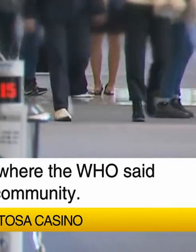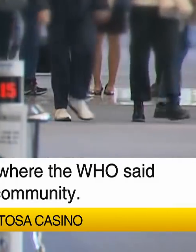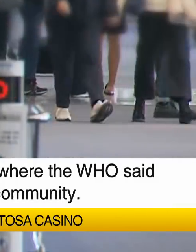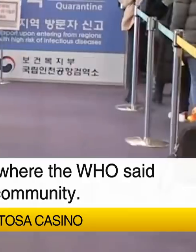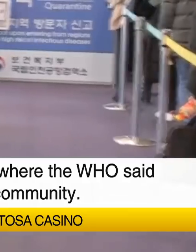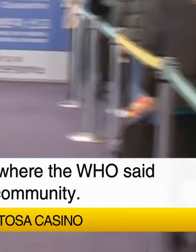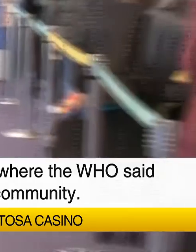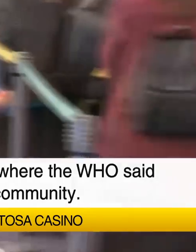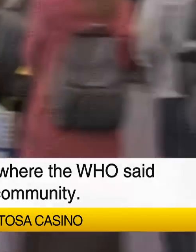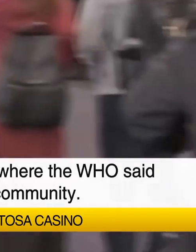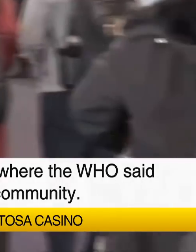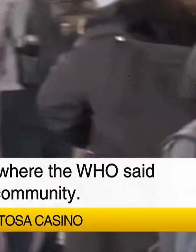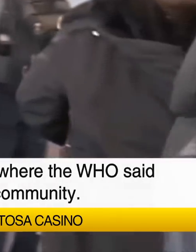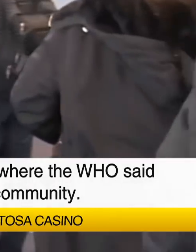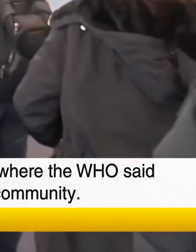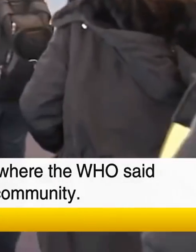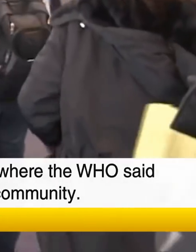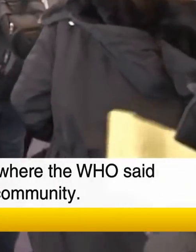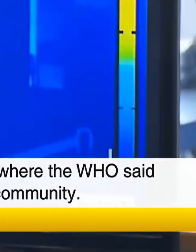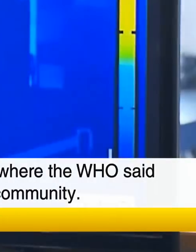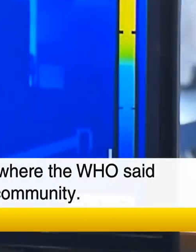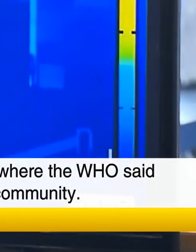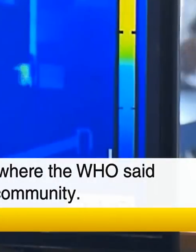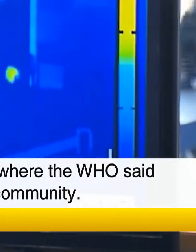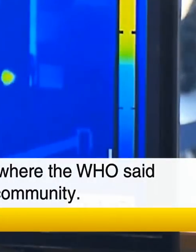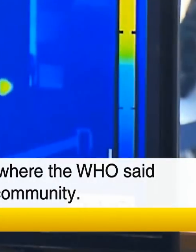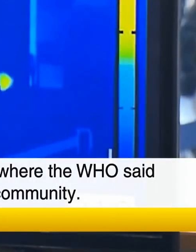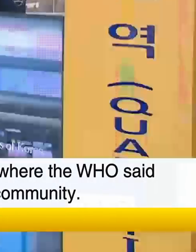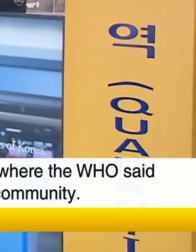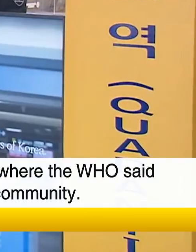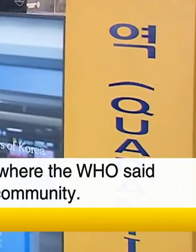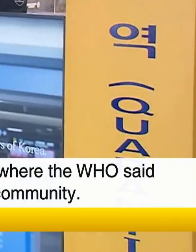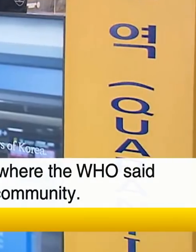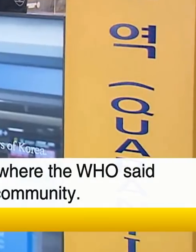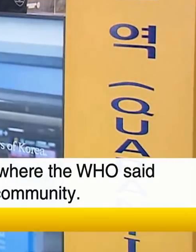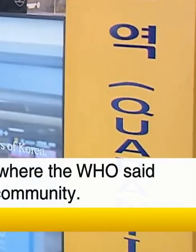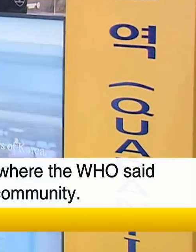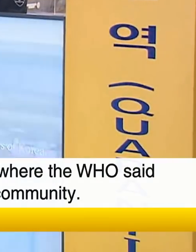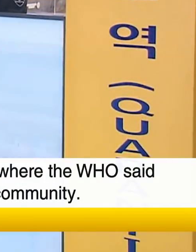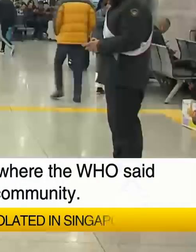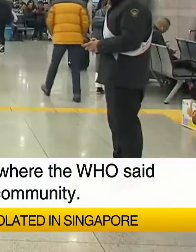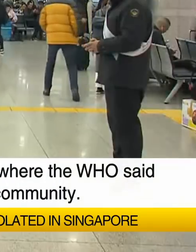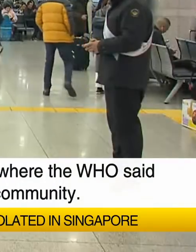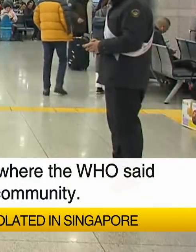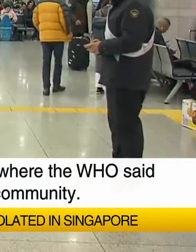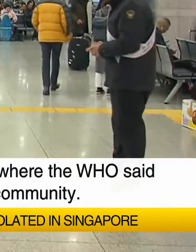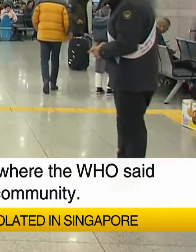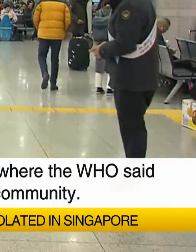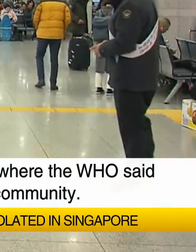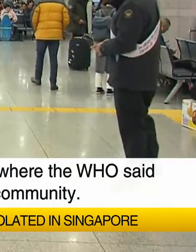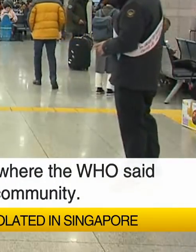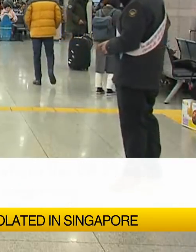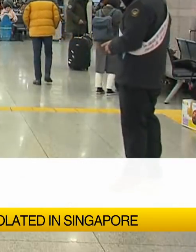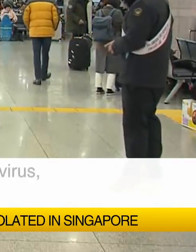방지하기 위한 조치의 일환으로 신종 감염병이 유행하는 6개 지역에 대해서는 여행과 방문을